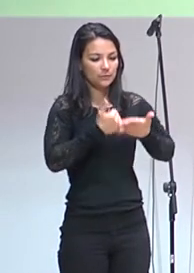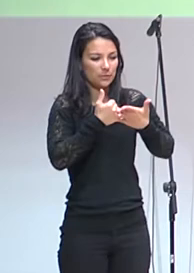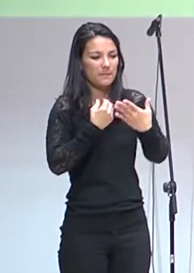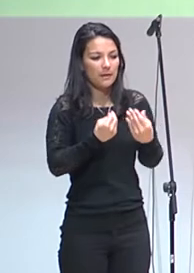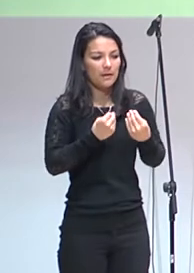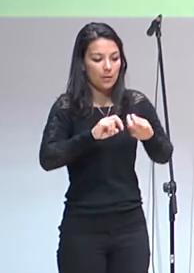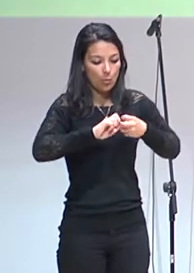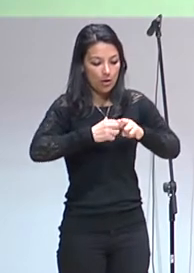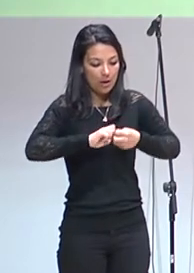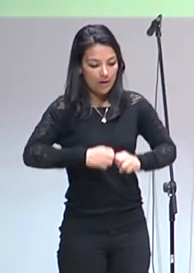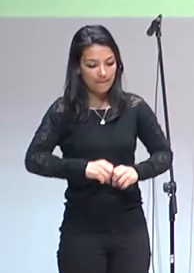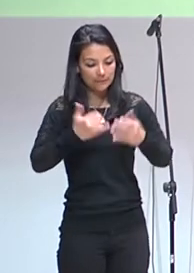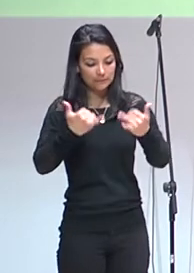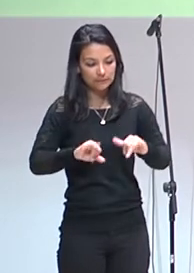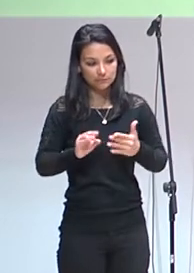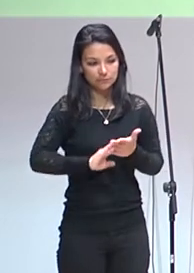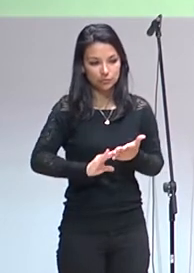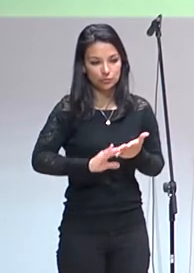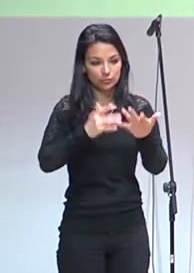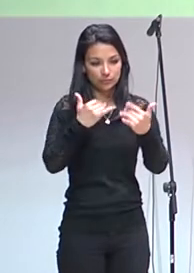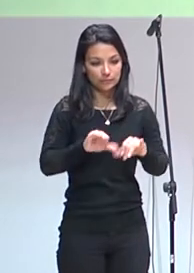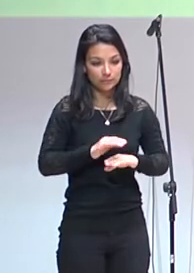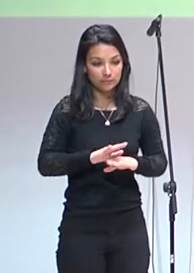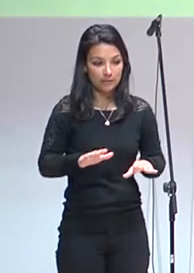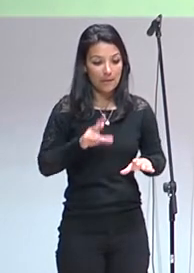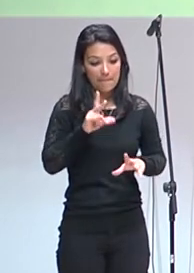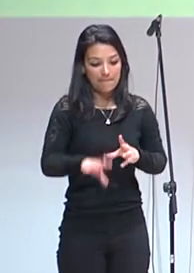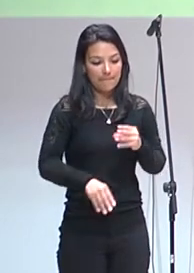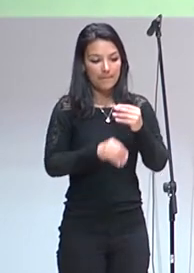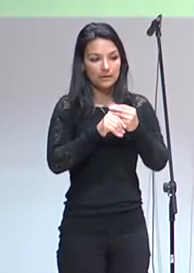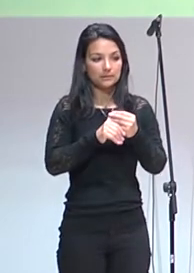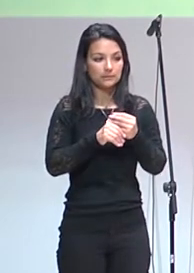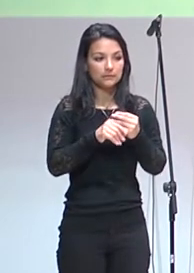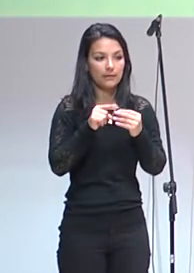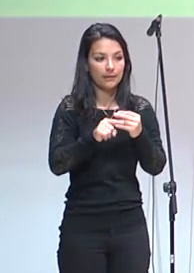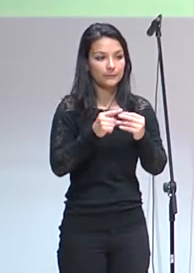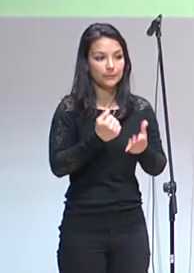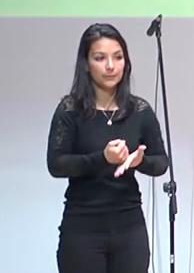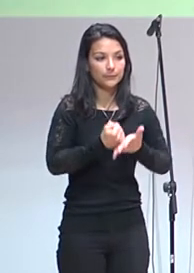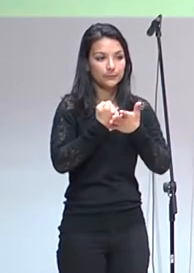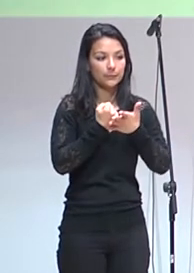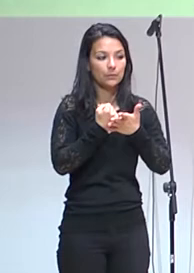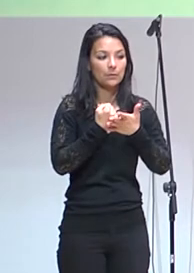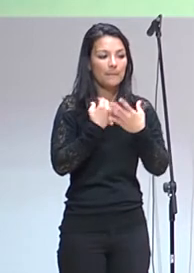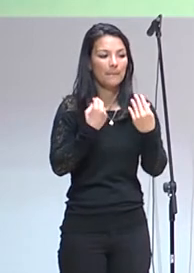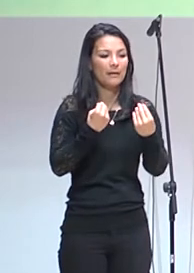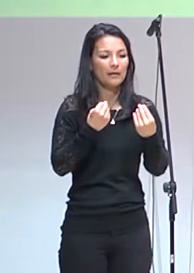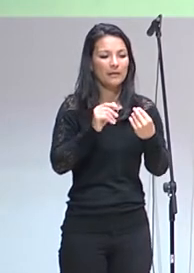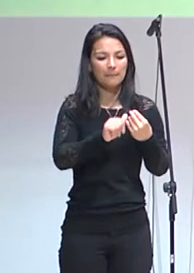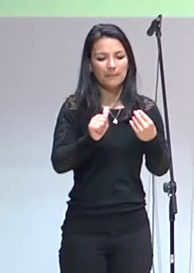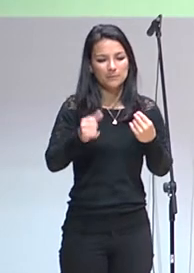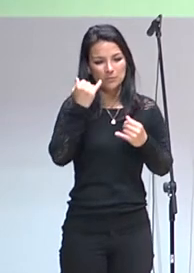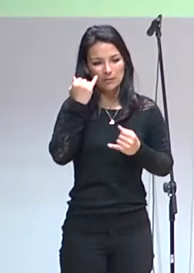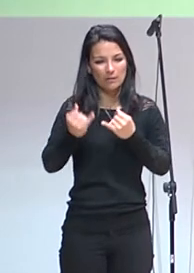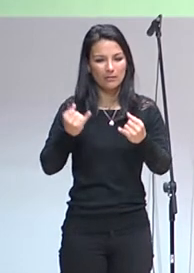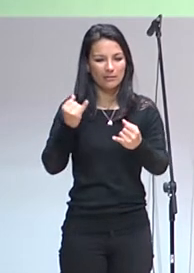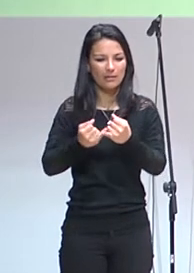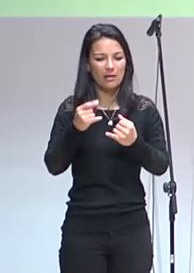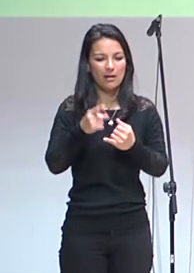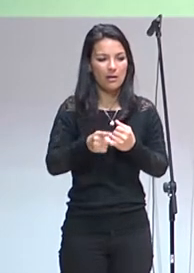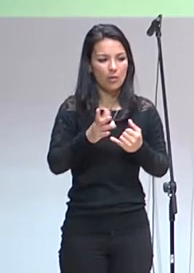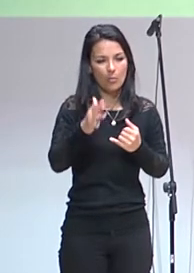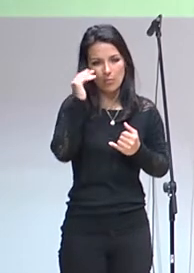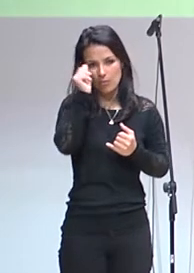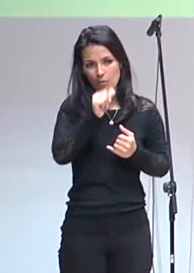el problema del desconocimiento histórico y además de eso nos ayudó a que ellos se identificaran como comunidad